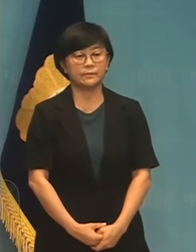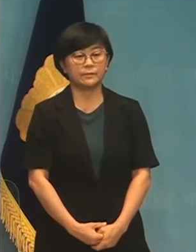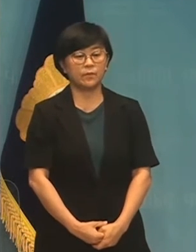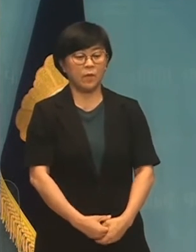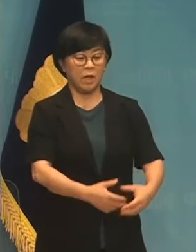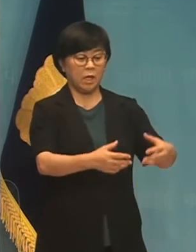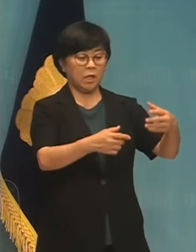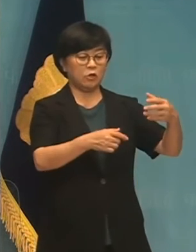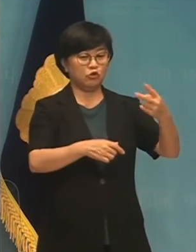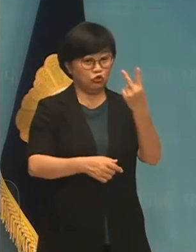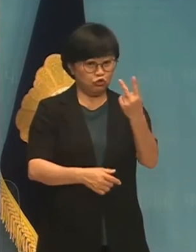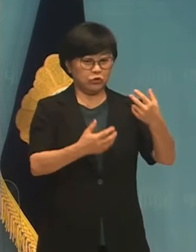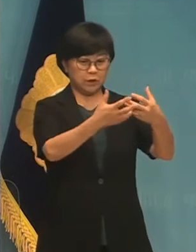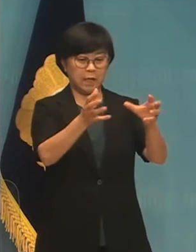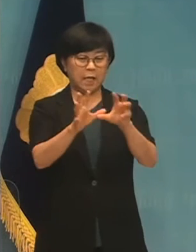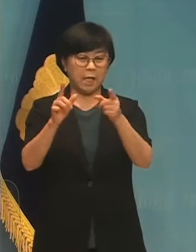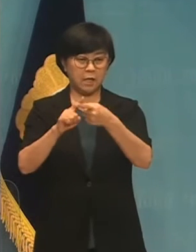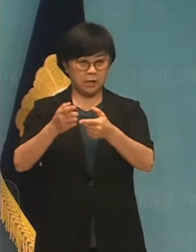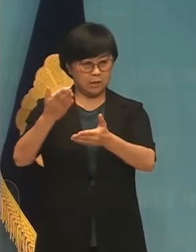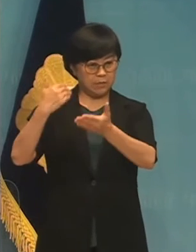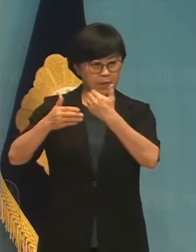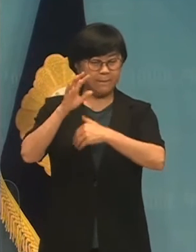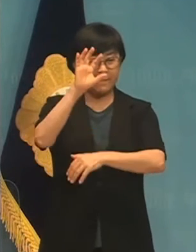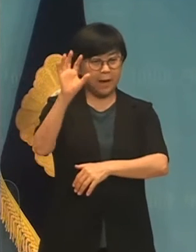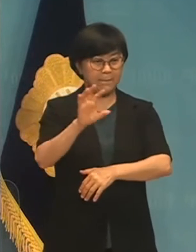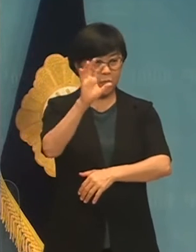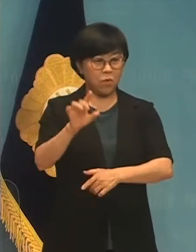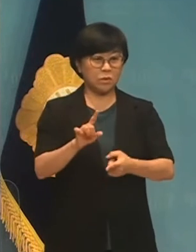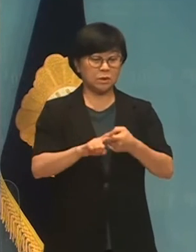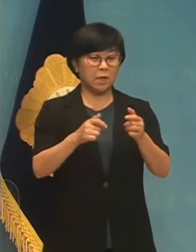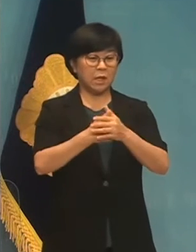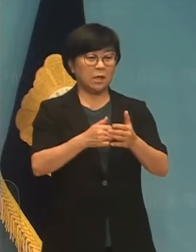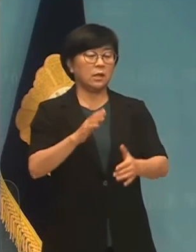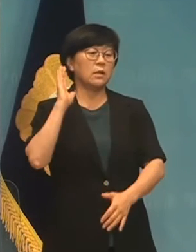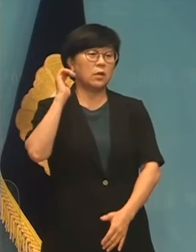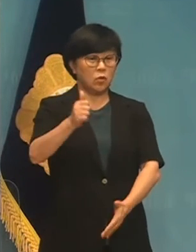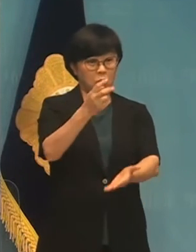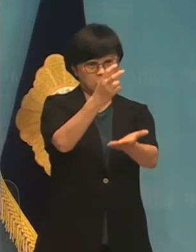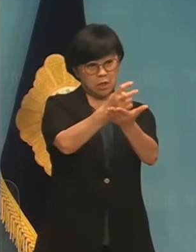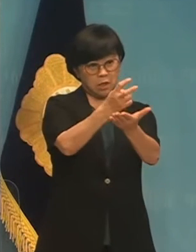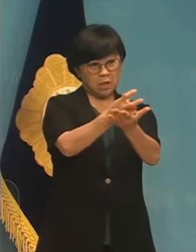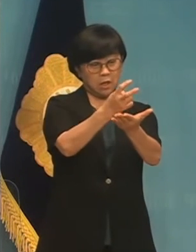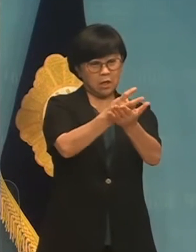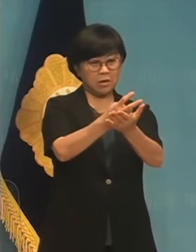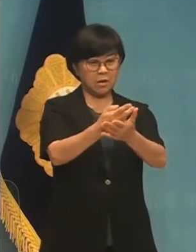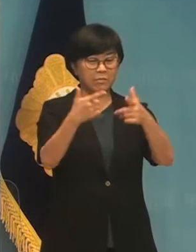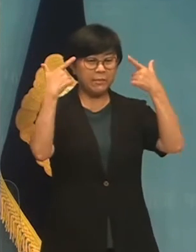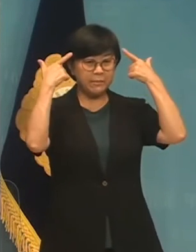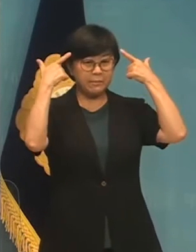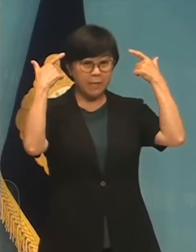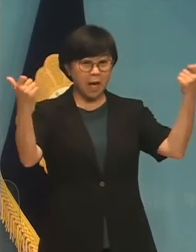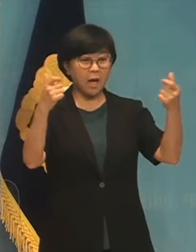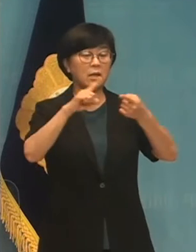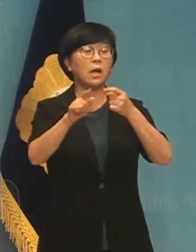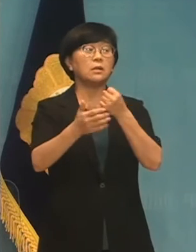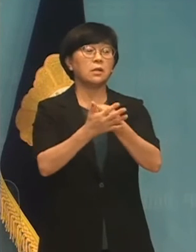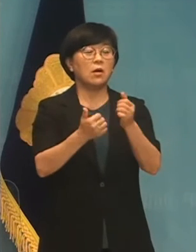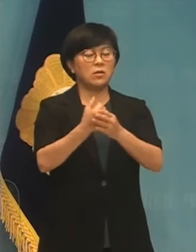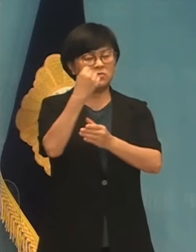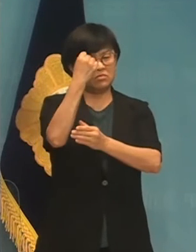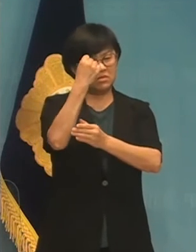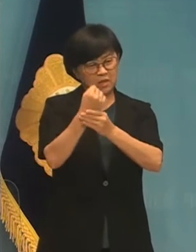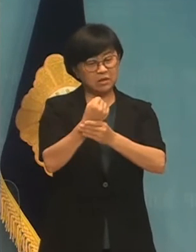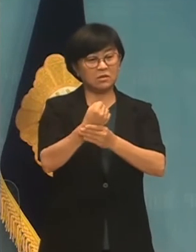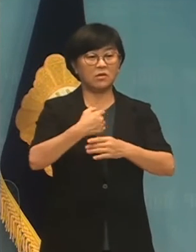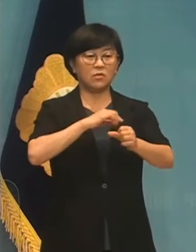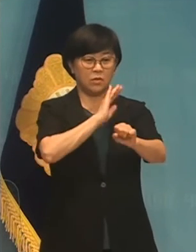양당 중심의 낡은 공화국의 반복은 대통령 제도라는 사생결단식의 낡은 권력